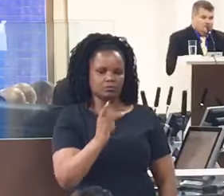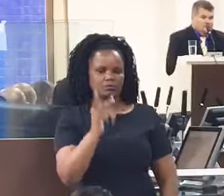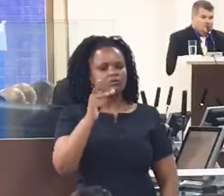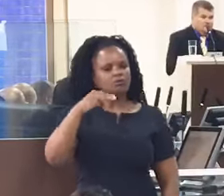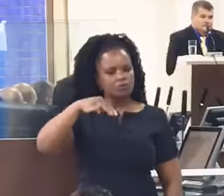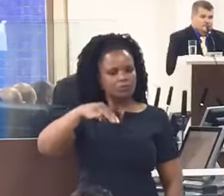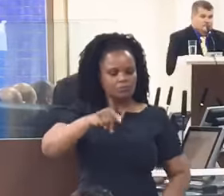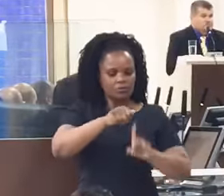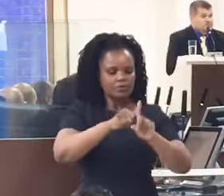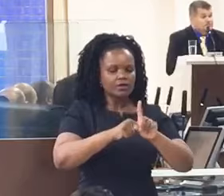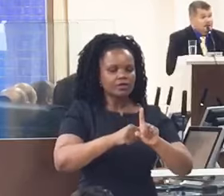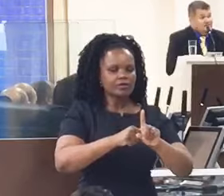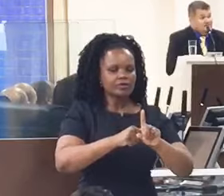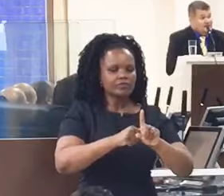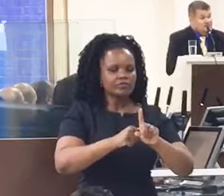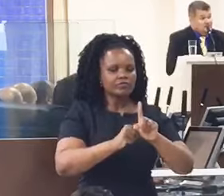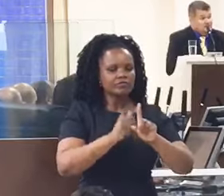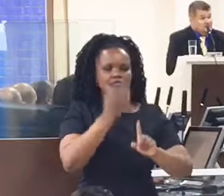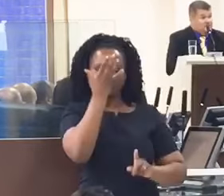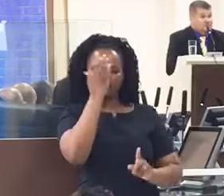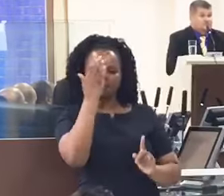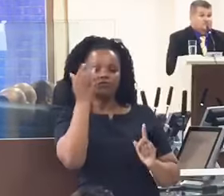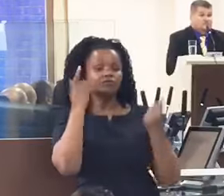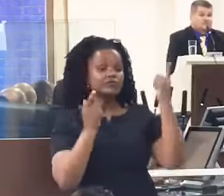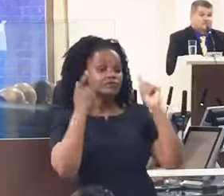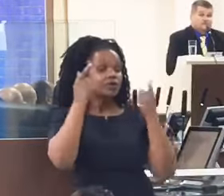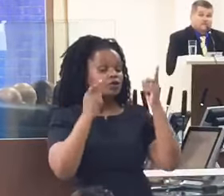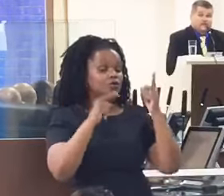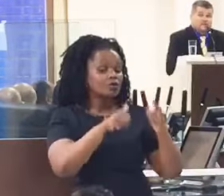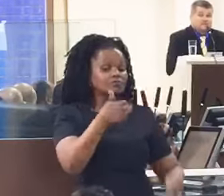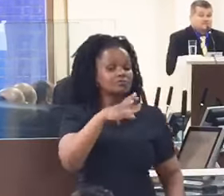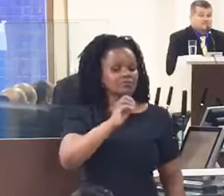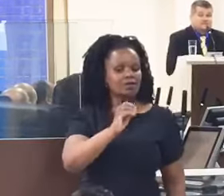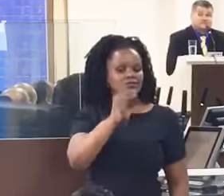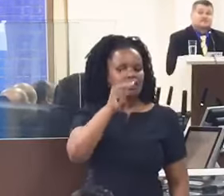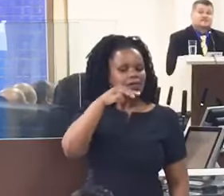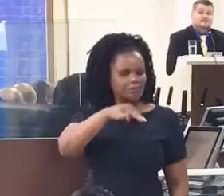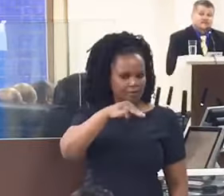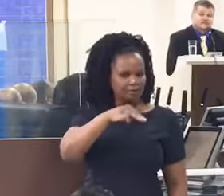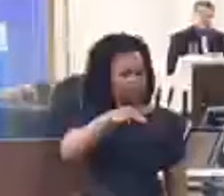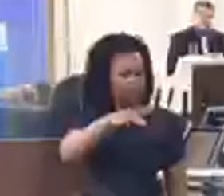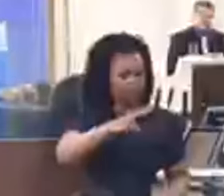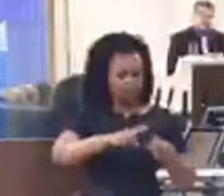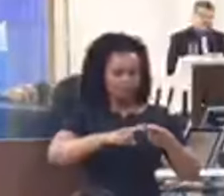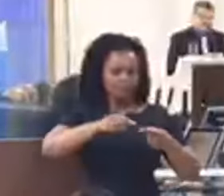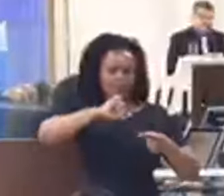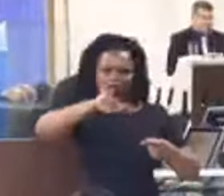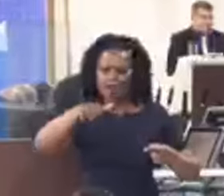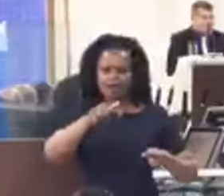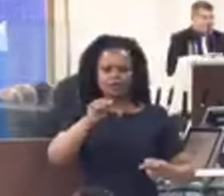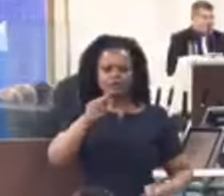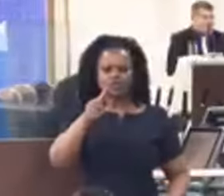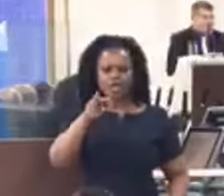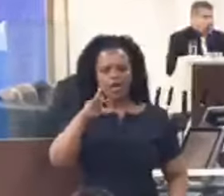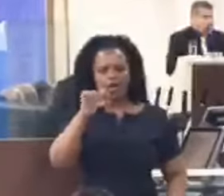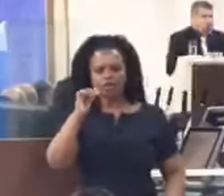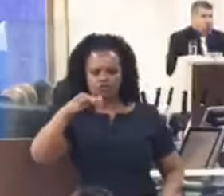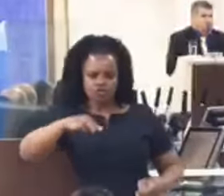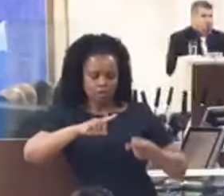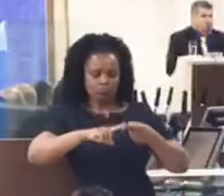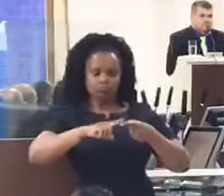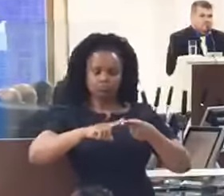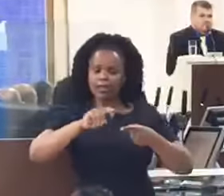fevereiro, mais 10 quilômetros de asfalto nos bairros Jardim Esperança, vereador Alex,